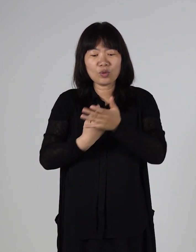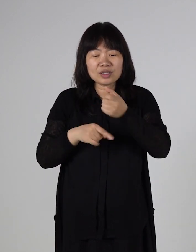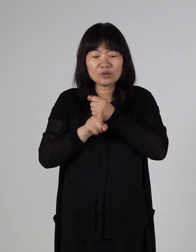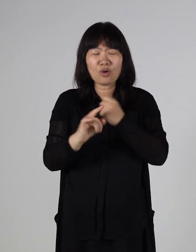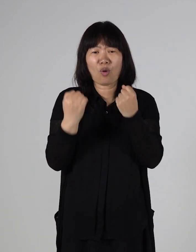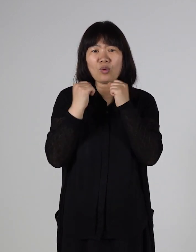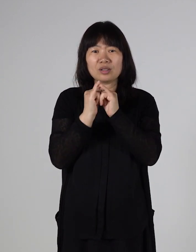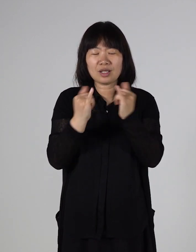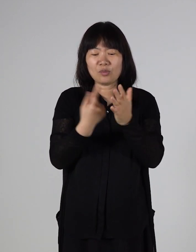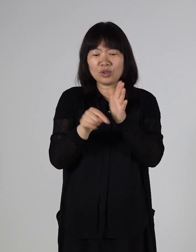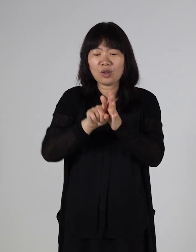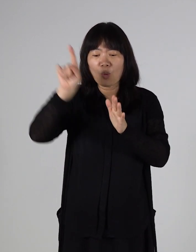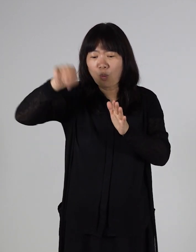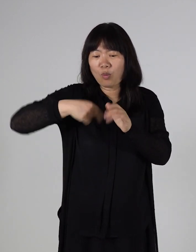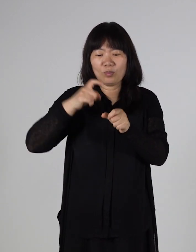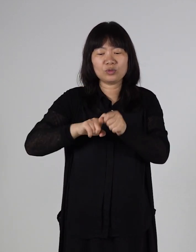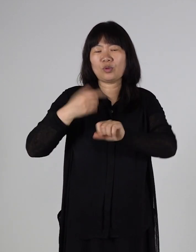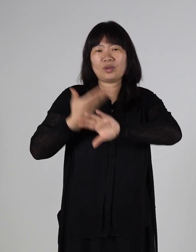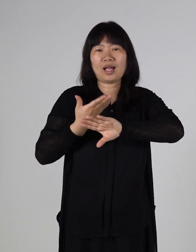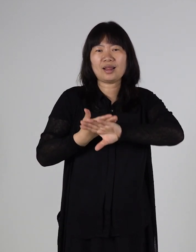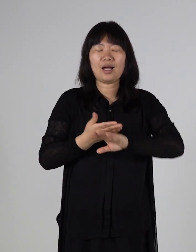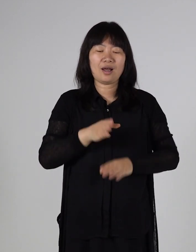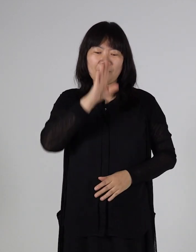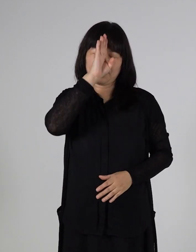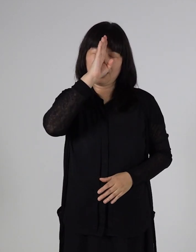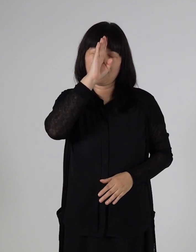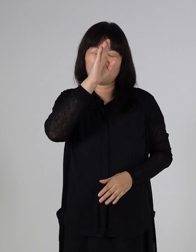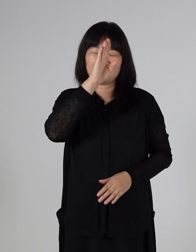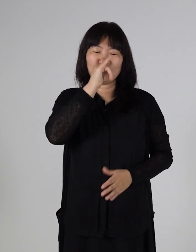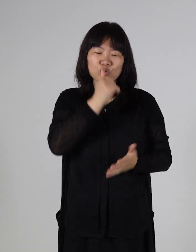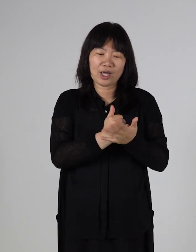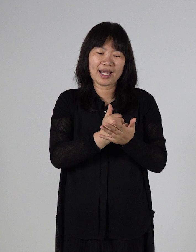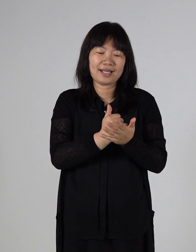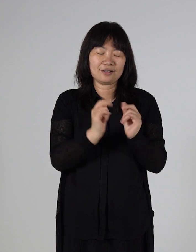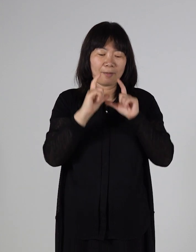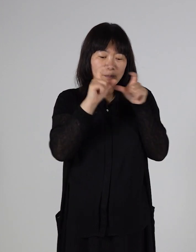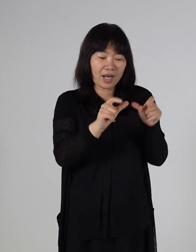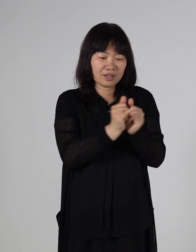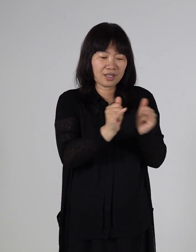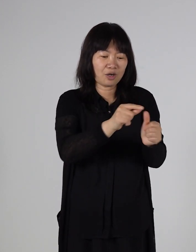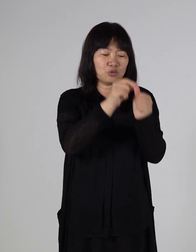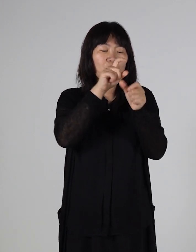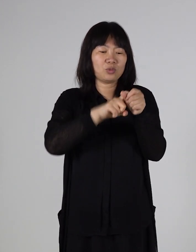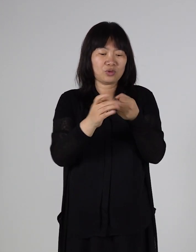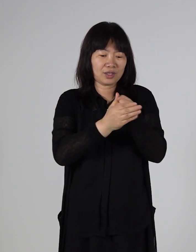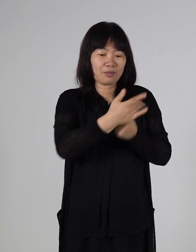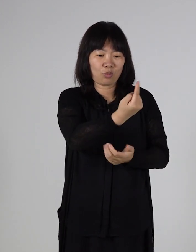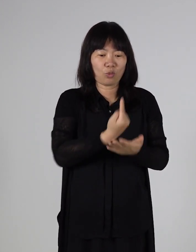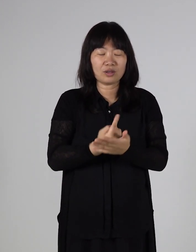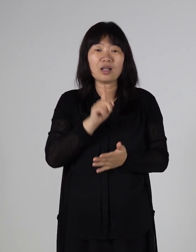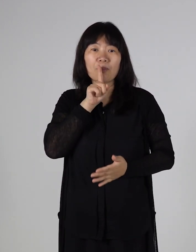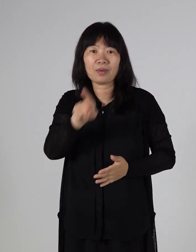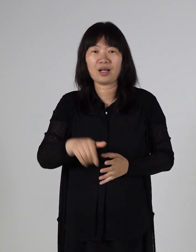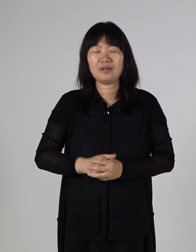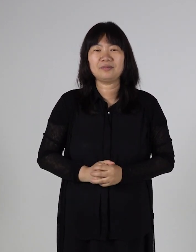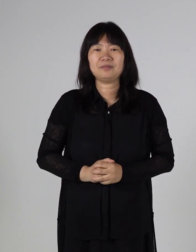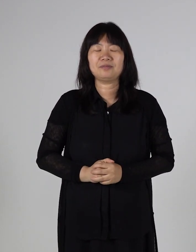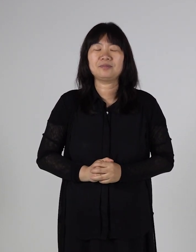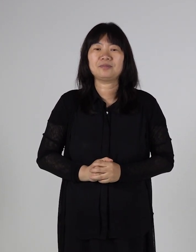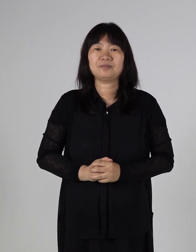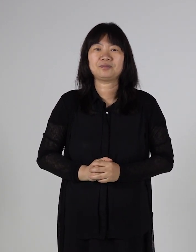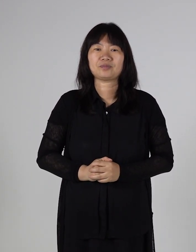건강한 사람을 위해서 오지 않았다. 병들고 죄인 취급받던 사람들을 구원하기 위해서. 그래서